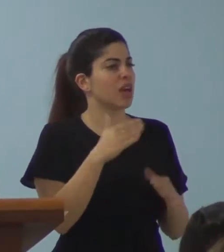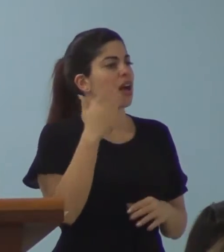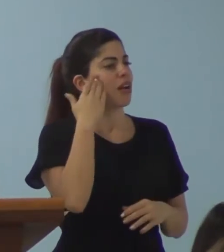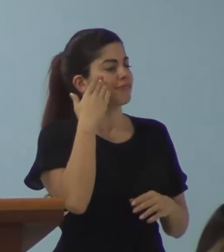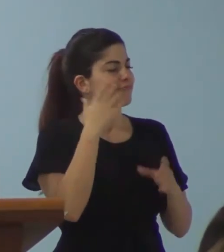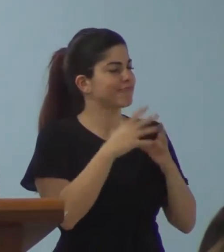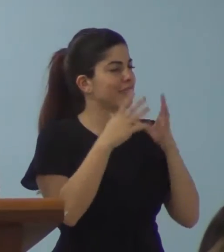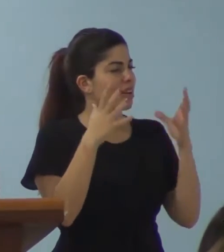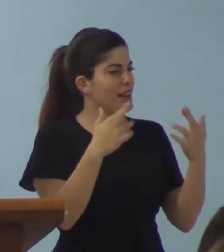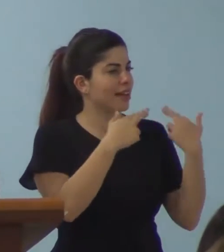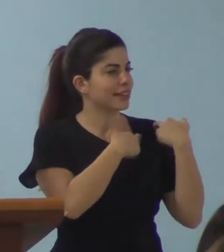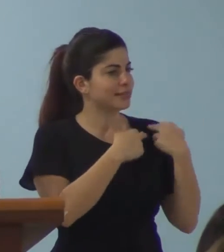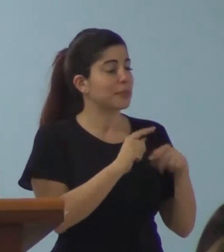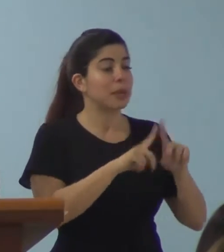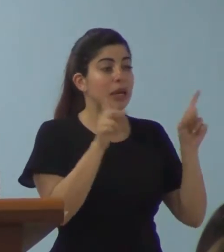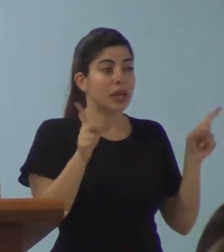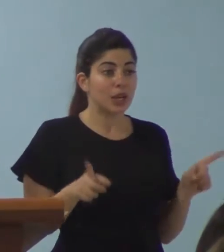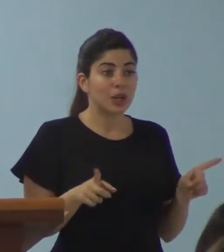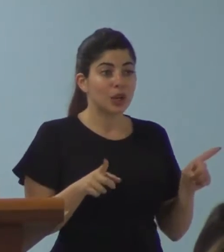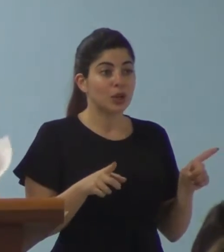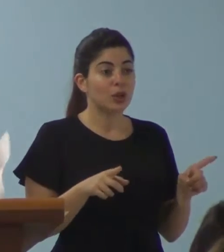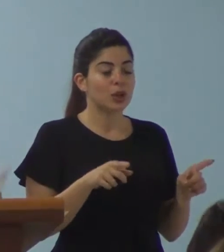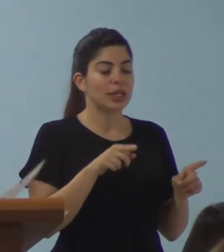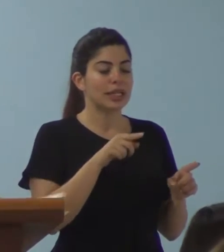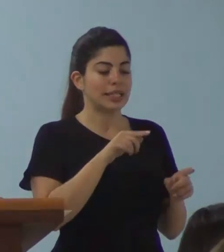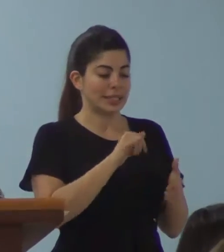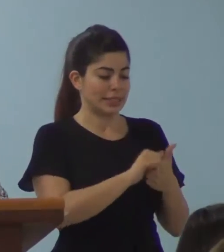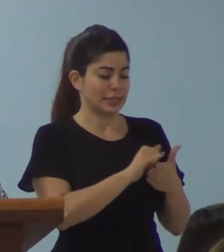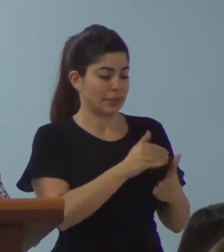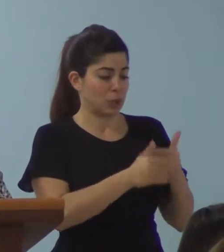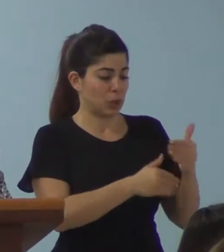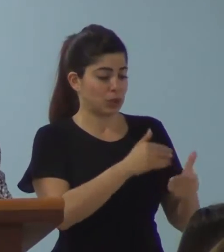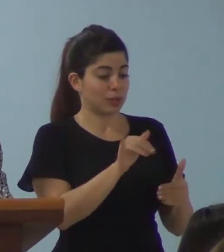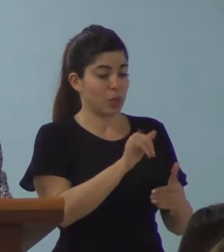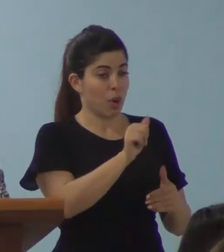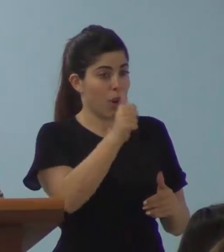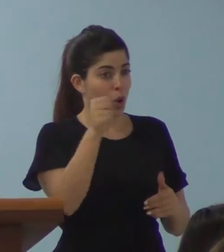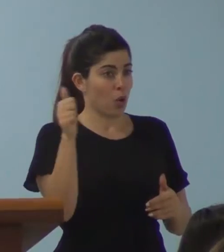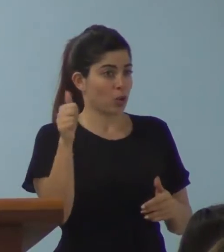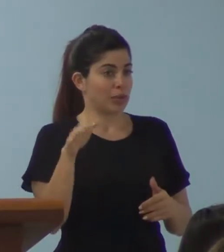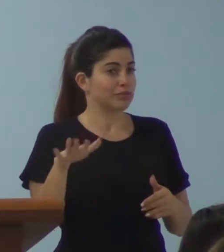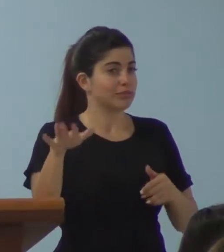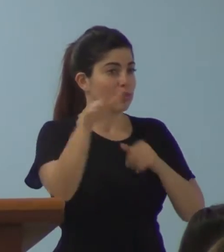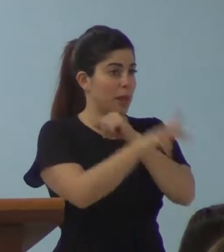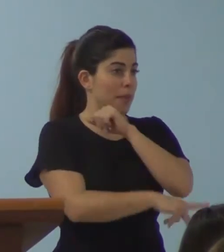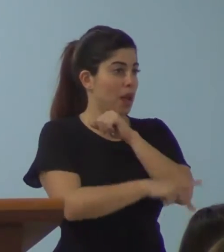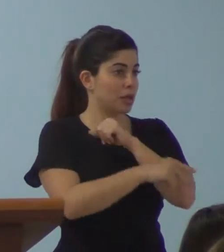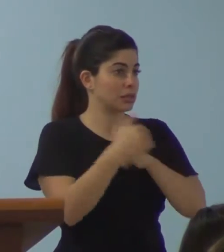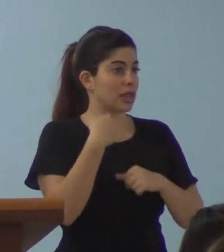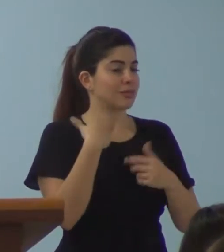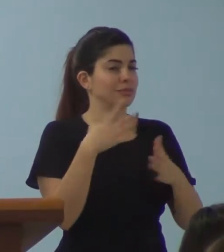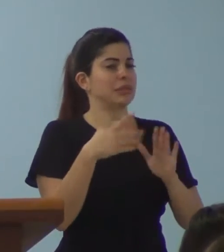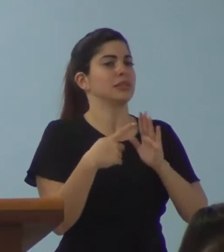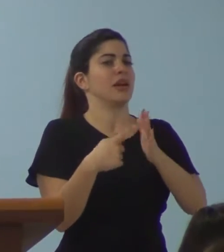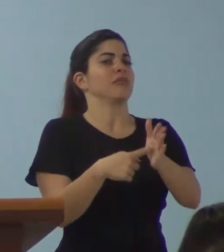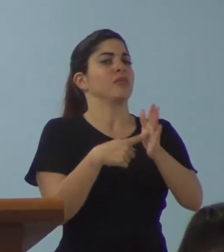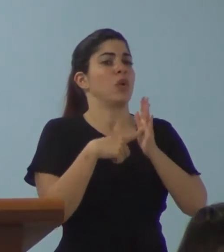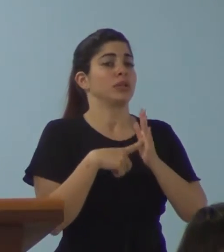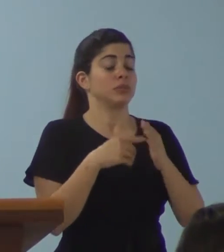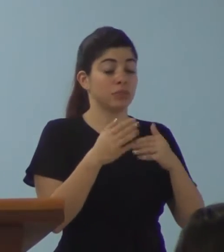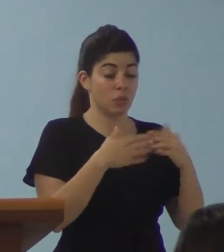es muy grande. Pero estos procesos, como otros a lo largo del país, nos han demostrado que